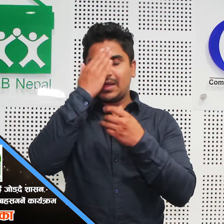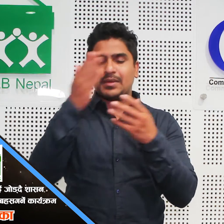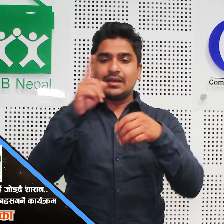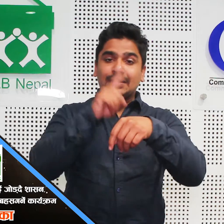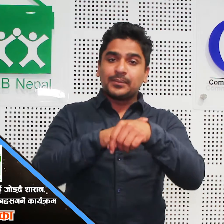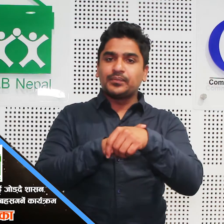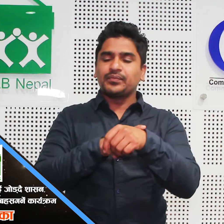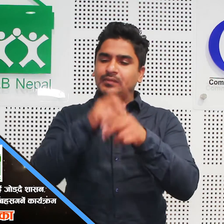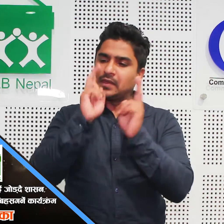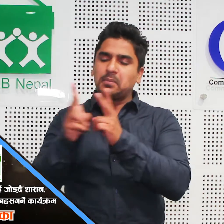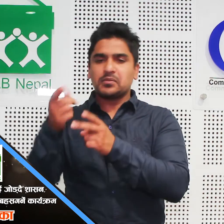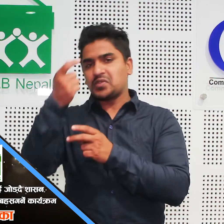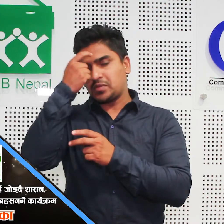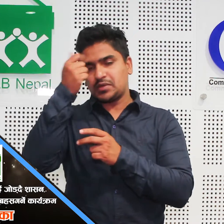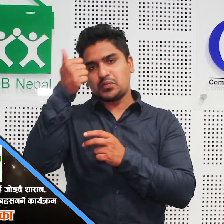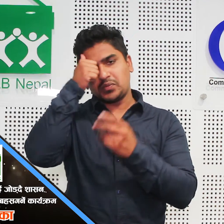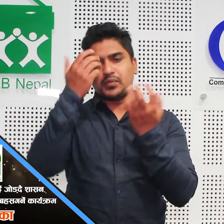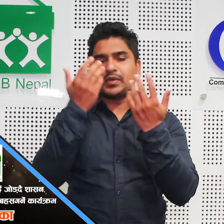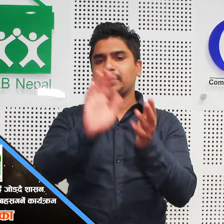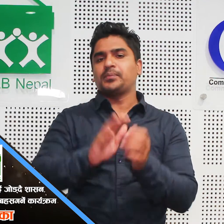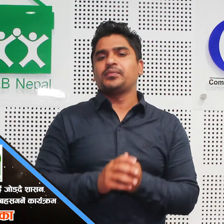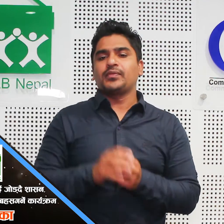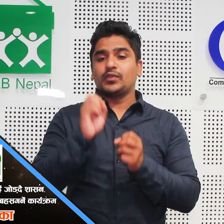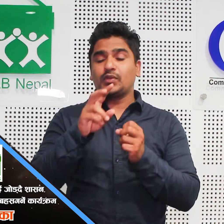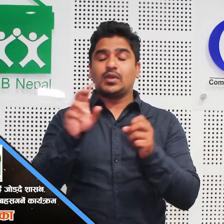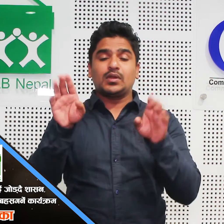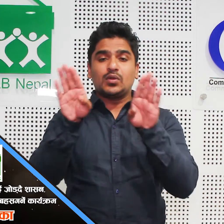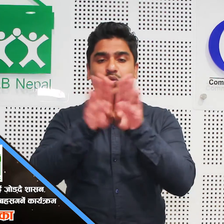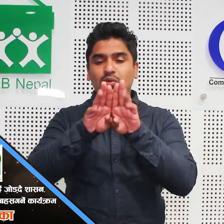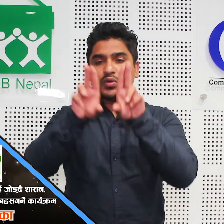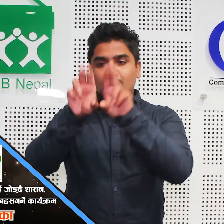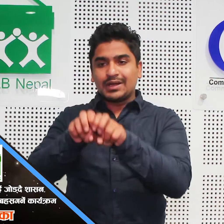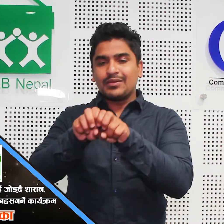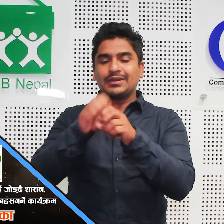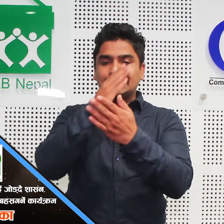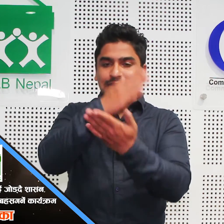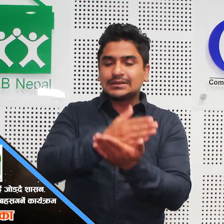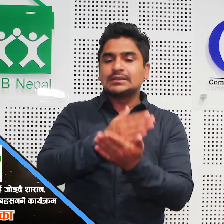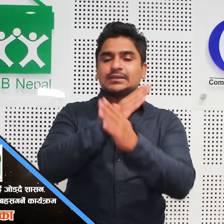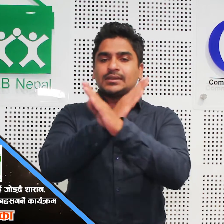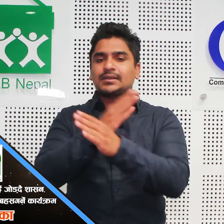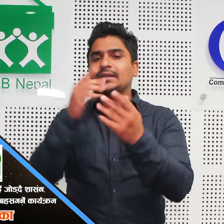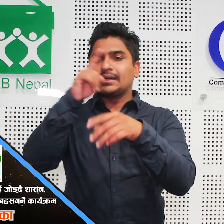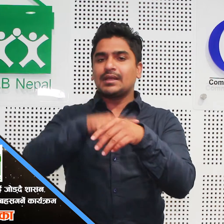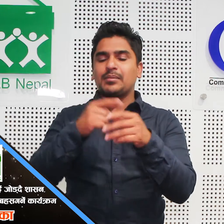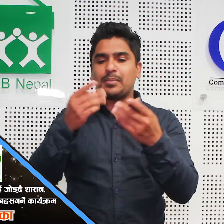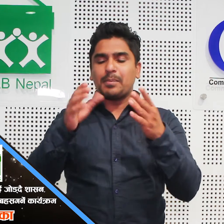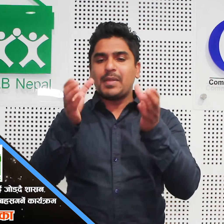समयमा उस्तै खालको समस्या भोगेका छन्। तर लकडाउन र निषेधाज्ञाको बेलामा पालिकाले बजारीकरण साथै मल बिउ र